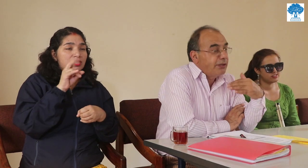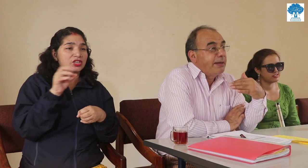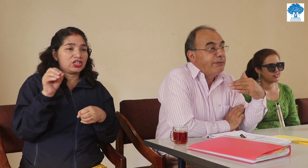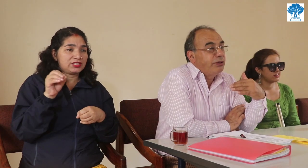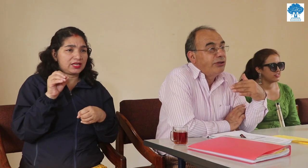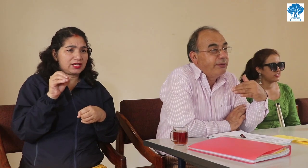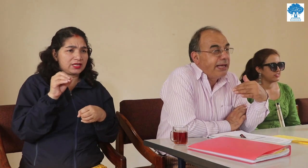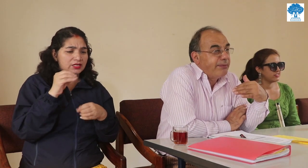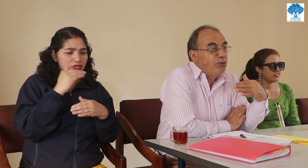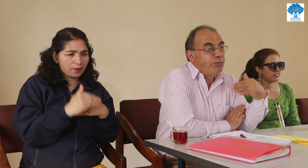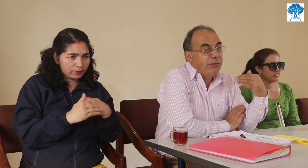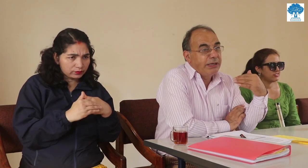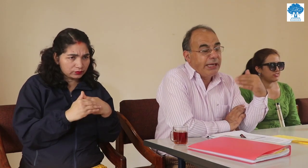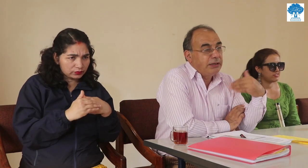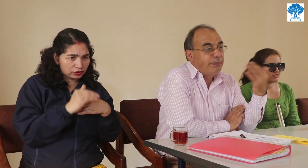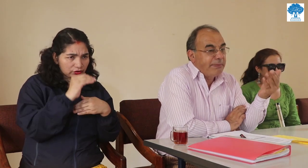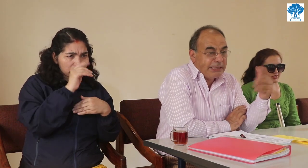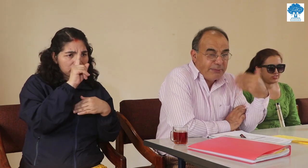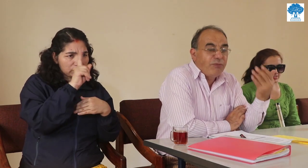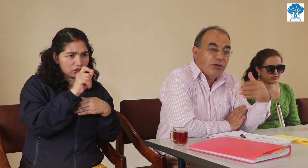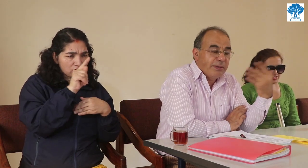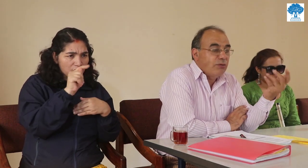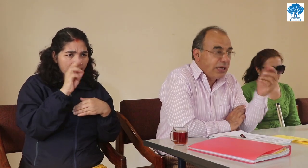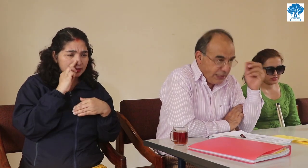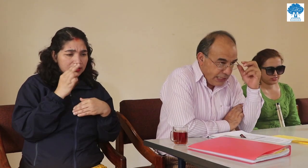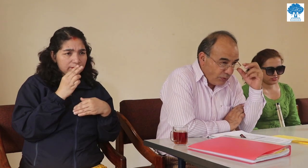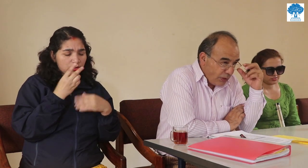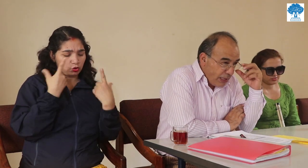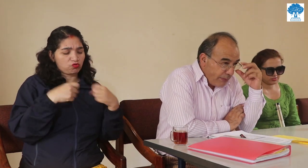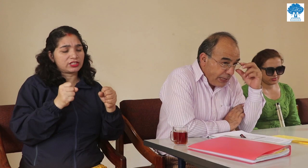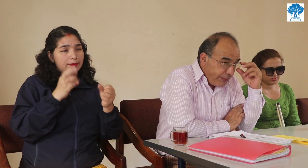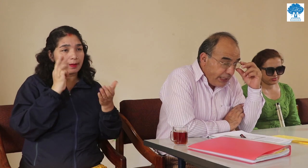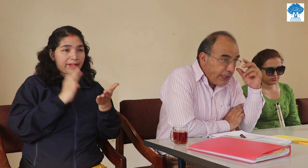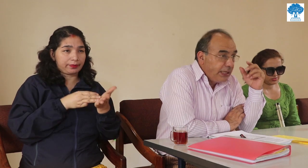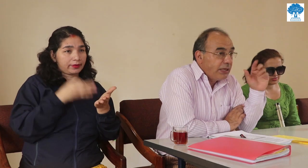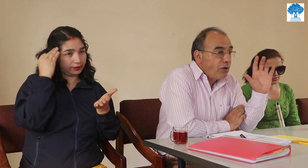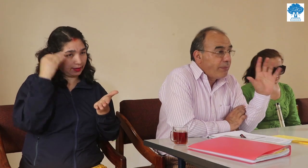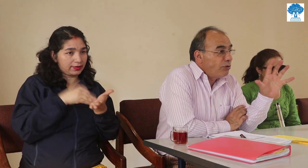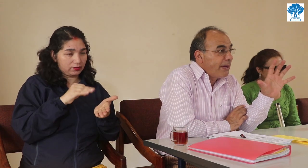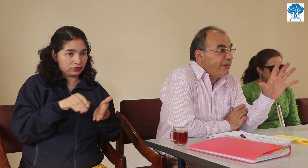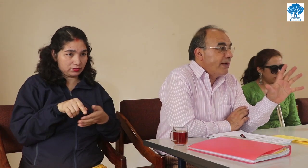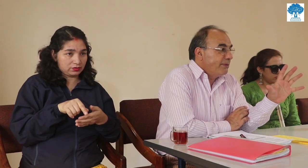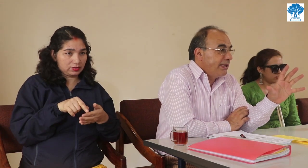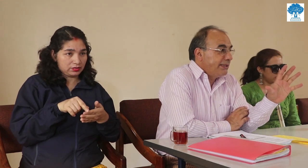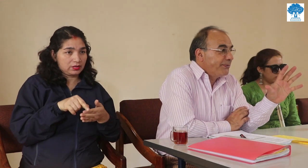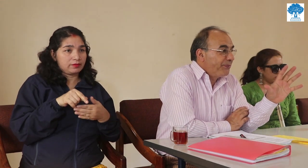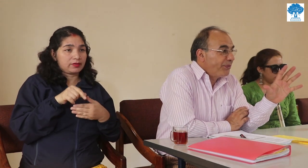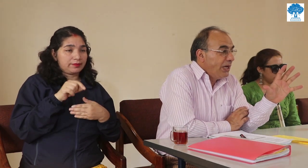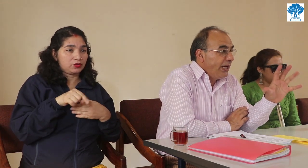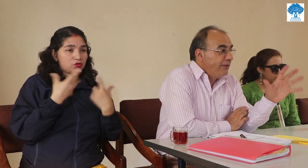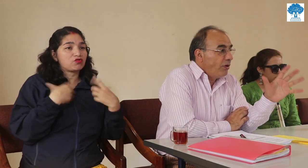2000 दशकमा हाम्रो के थियो भने हाम्रो हेल्थमा मात्रै म फोकस गरेर कुरा गरिरहेको छु. प्राइमेरी हेल्थ केयरको एप्रोचमा हामी काम गरिरहेको